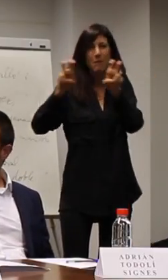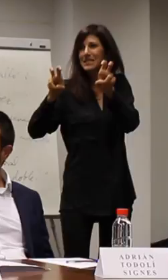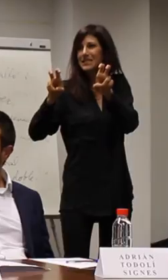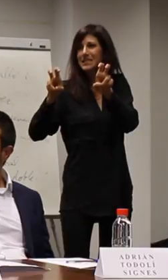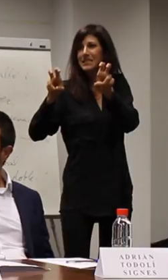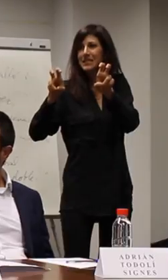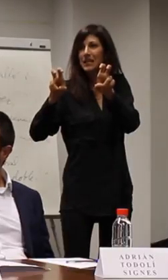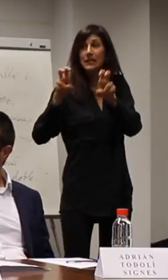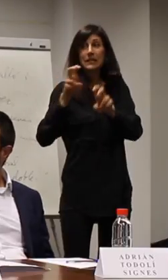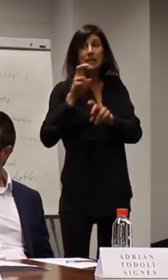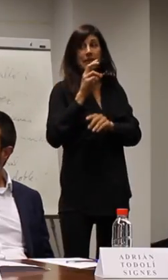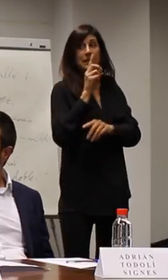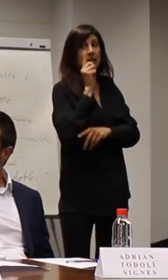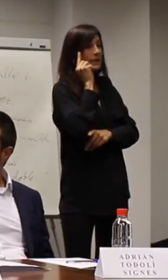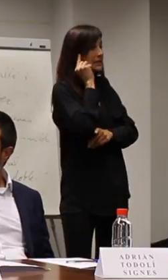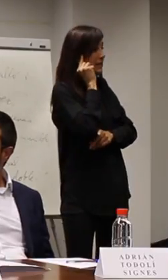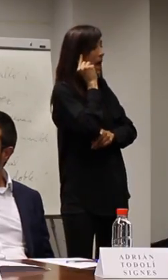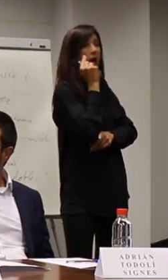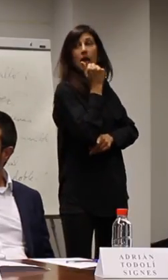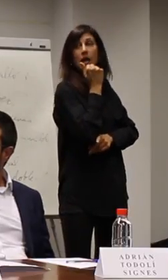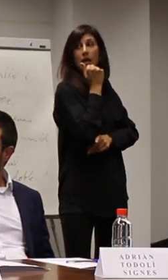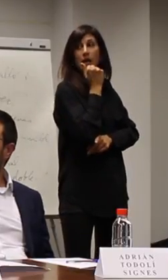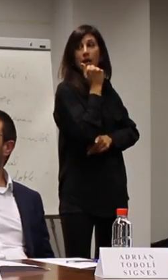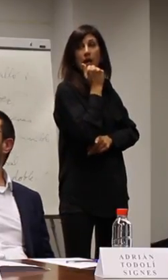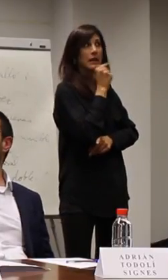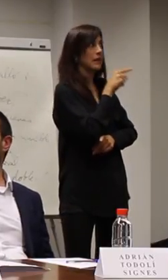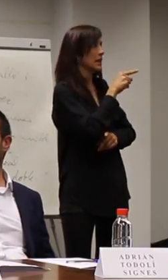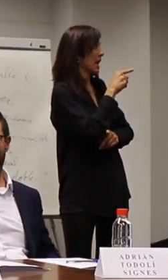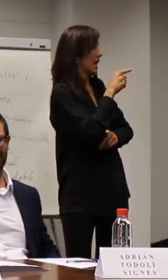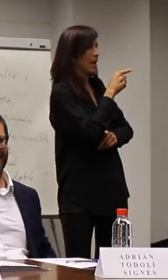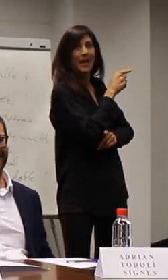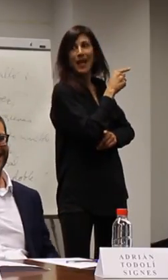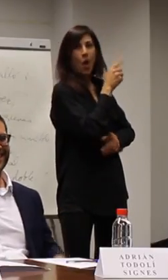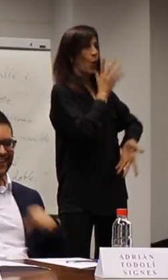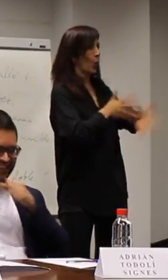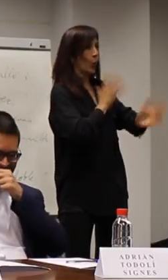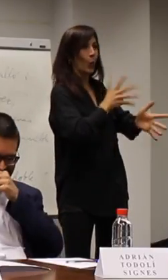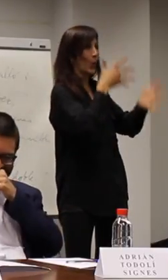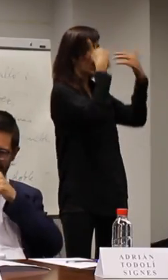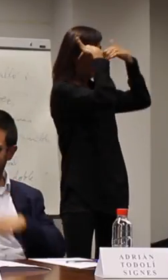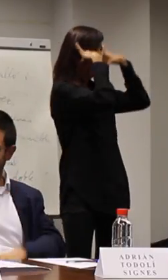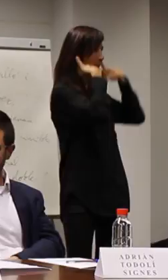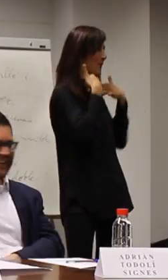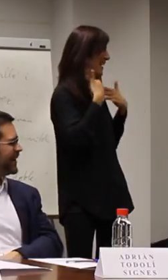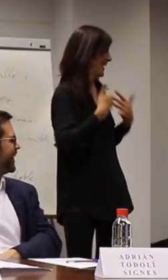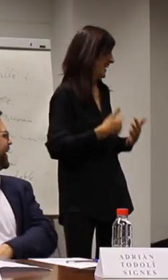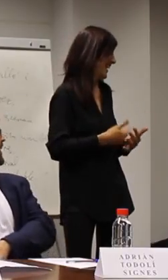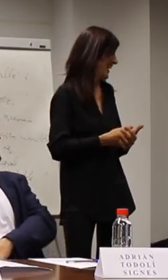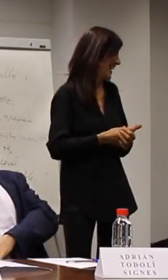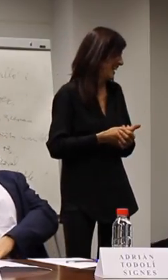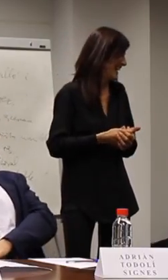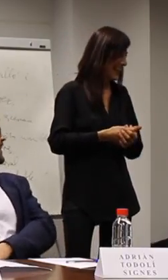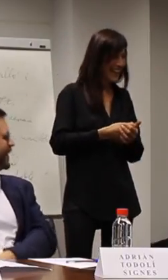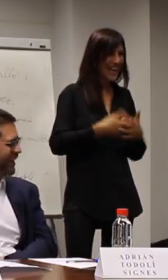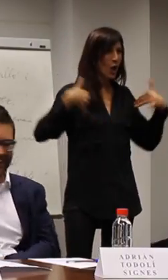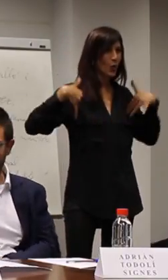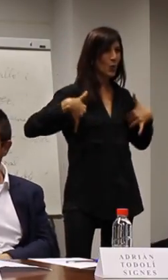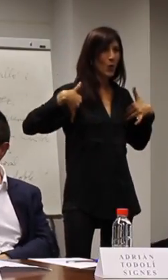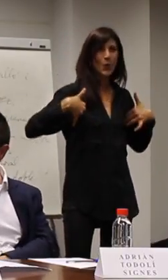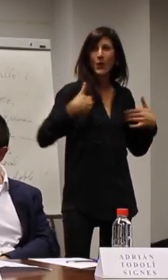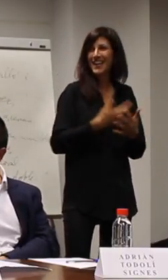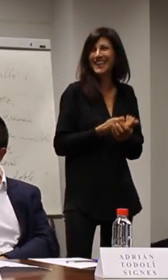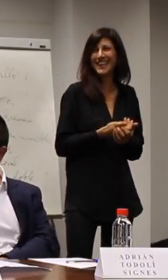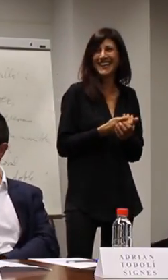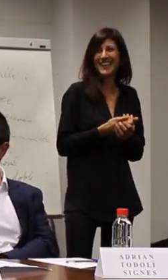sí, estoy terminando. No, no corras mucho porque. Lo que la llevan los Perdón,